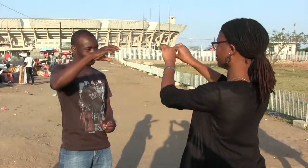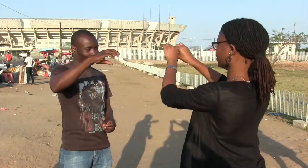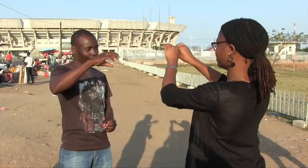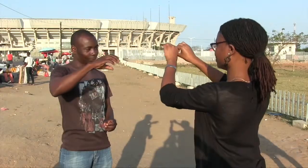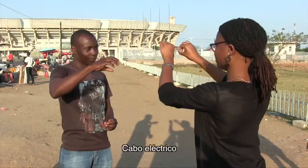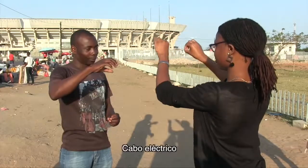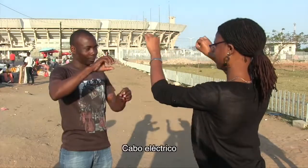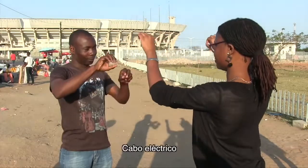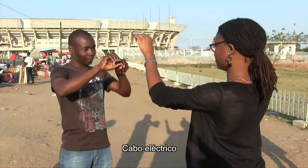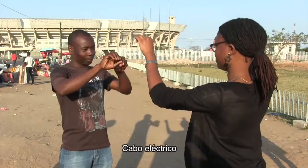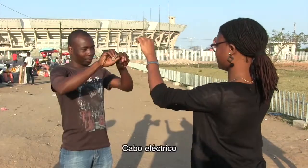cabo elétrico,